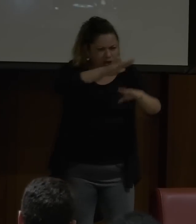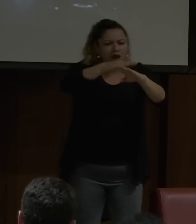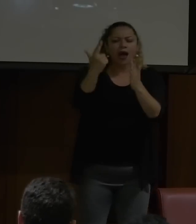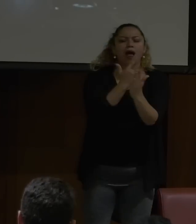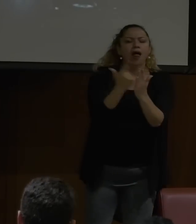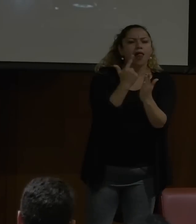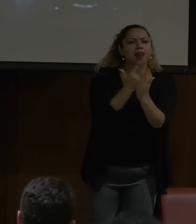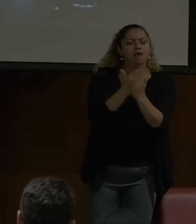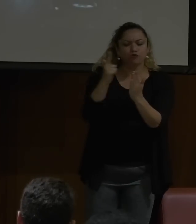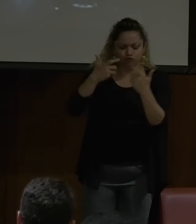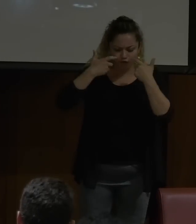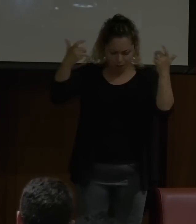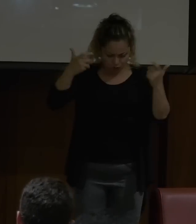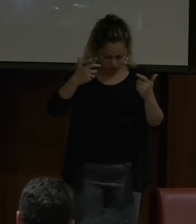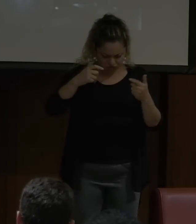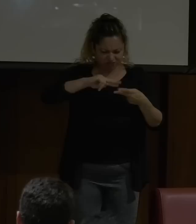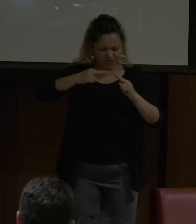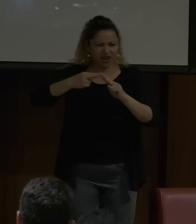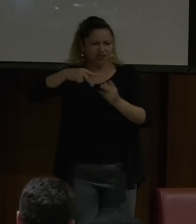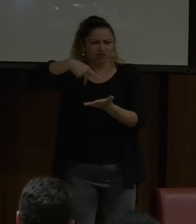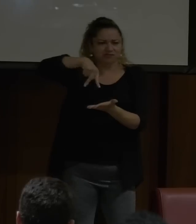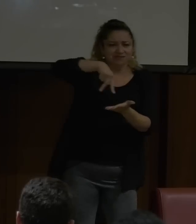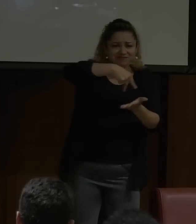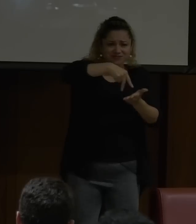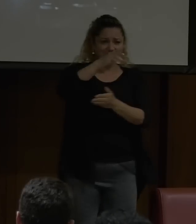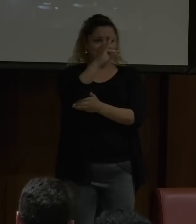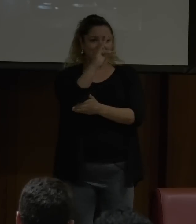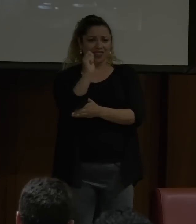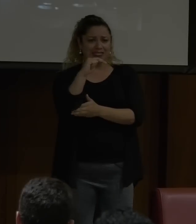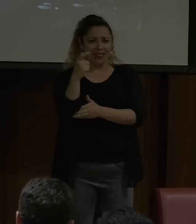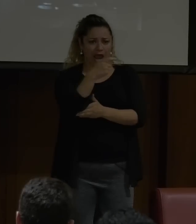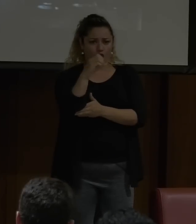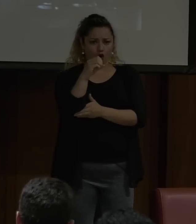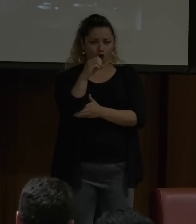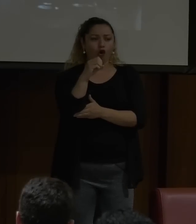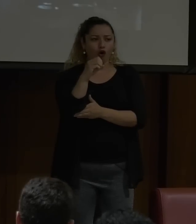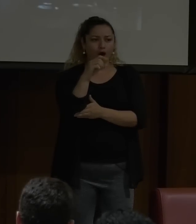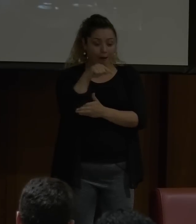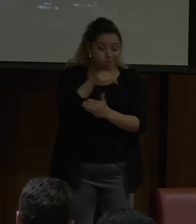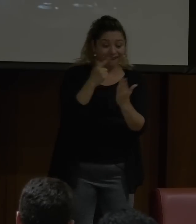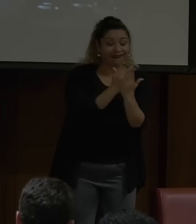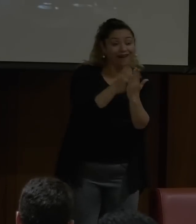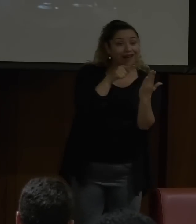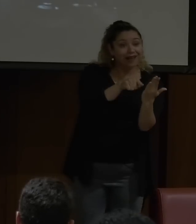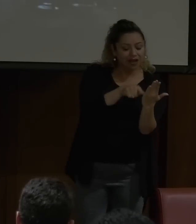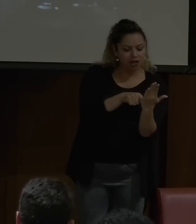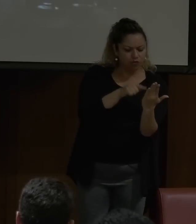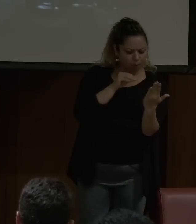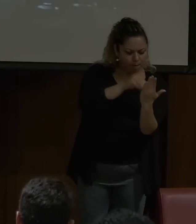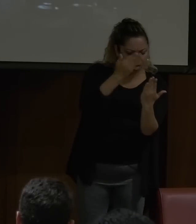Las conferencias sobre el tango, lo pueden encontrar, es de Alfaguara, donde él en alguna de las 4